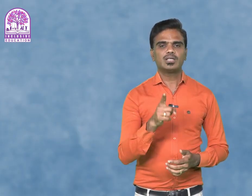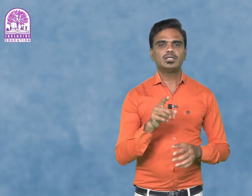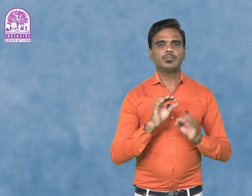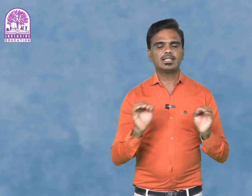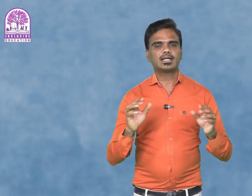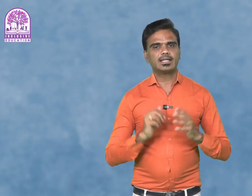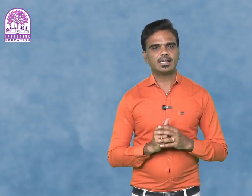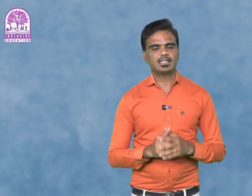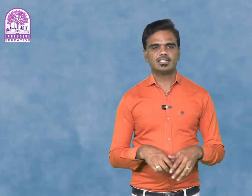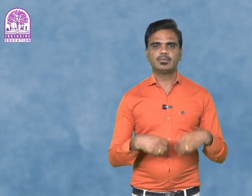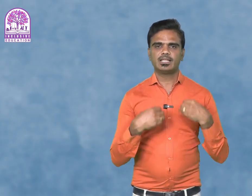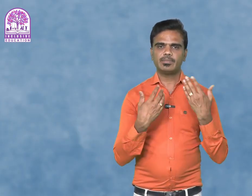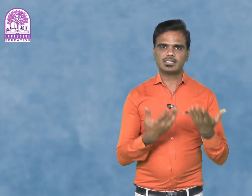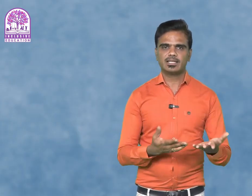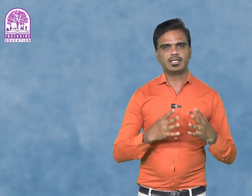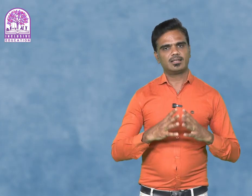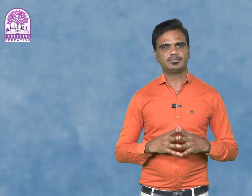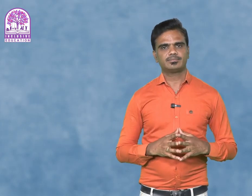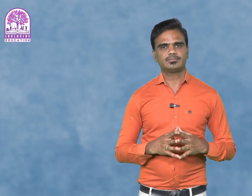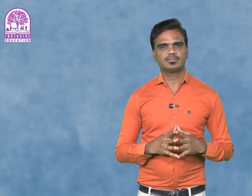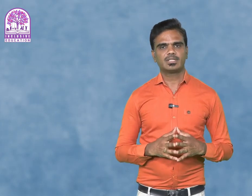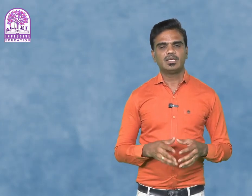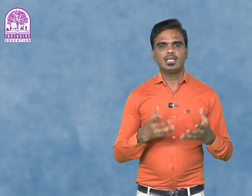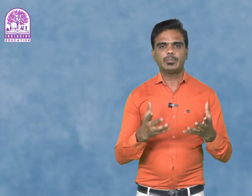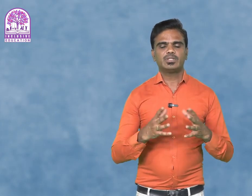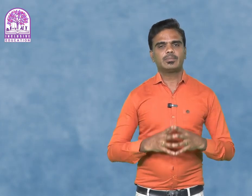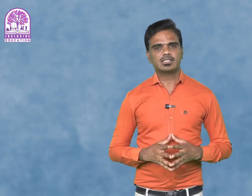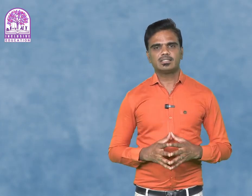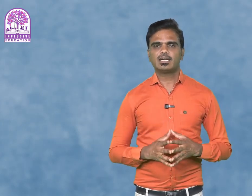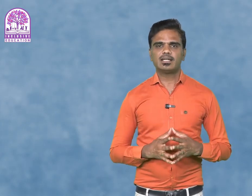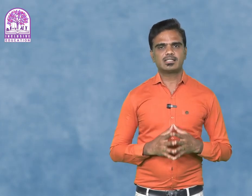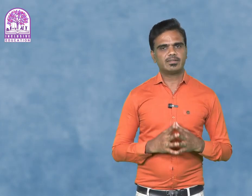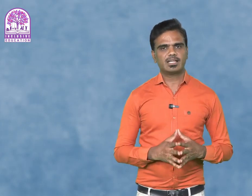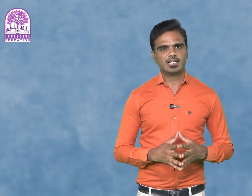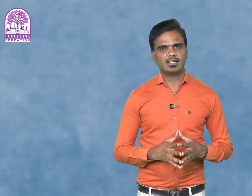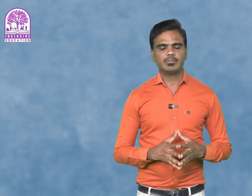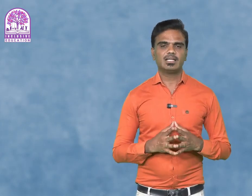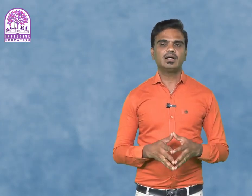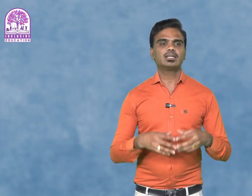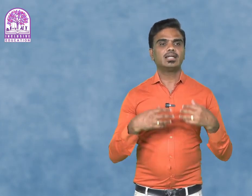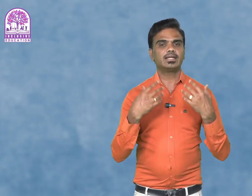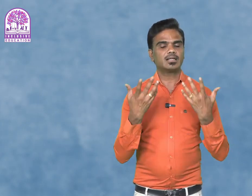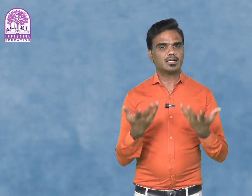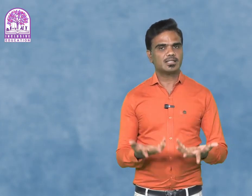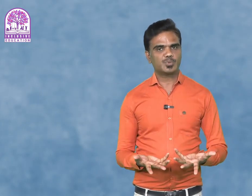உங்களுக்கு பிடித்த கலர் என்ன இருக்குது அப்படின்னு பசங்கள்கிட்ட கேட்கலாம். இப்போ வந்து பசங்க வந்து கலர் ட்ரெஸ்ஸில் வராங்க அப்படின்னா அந்த கலர் என்ன கலர் ட்ரெஸ்